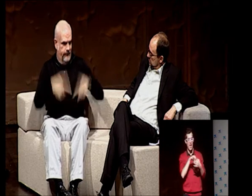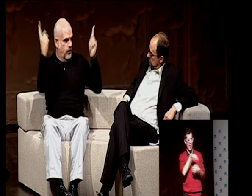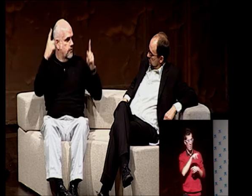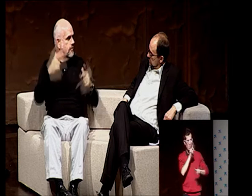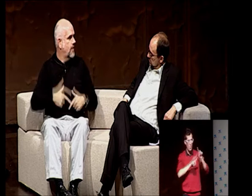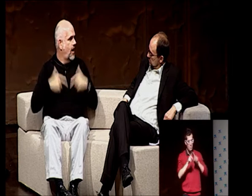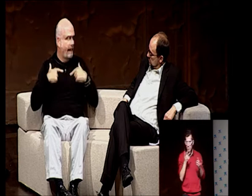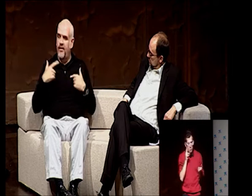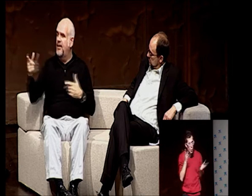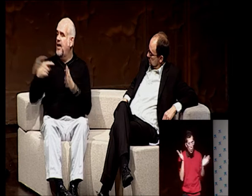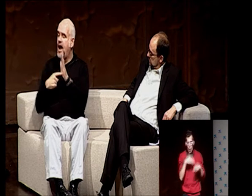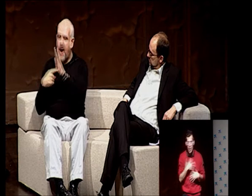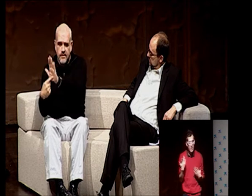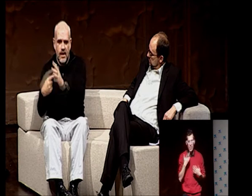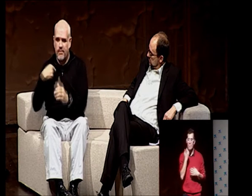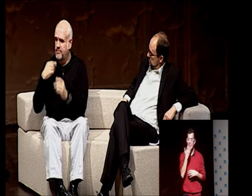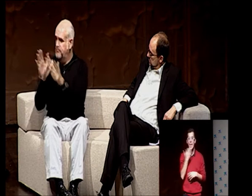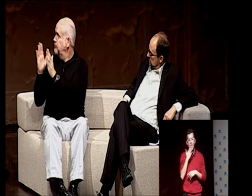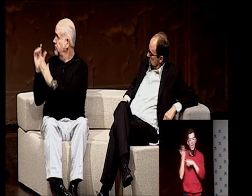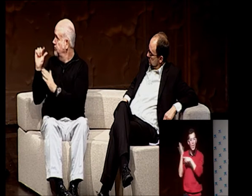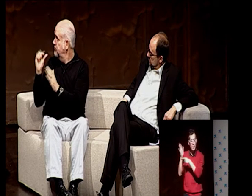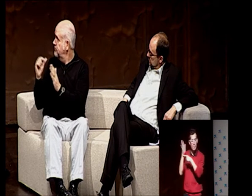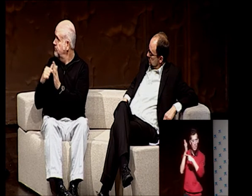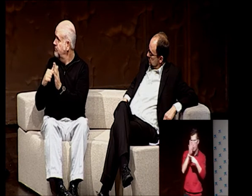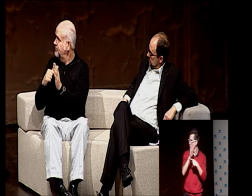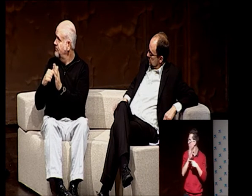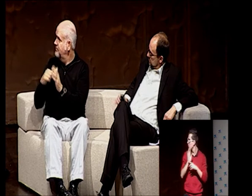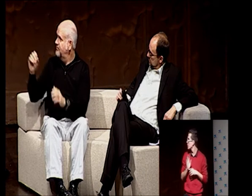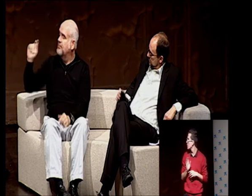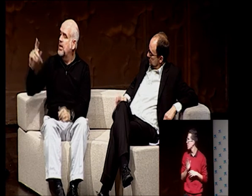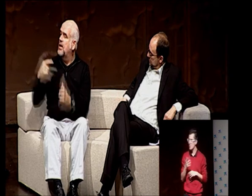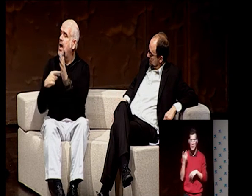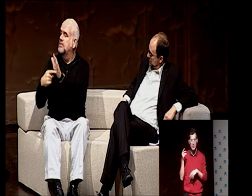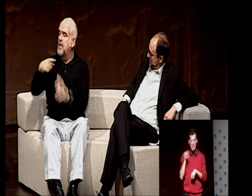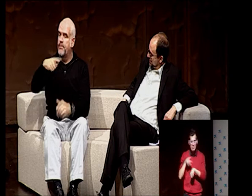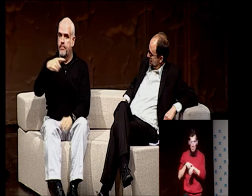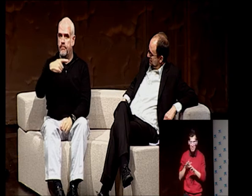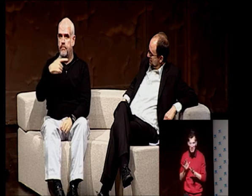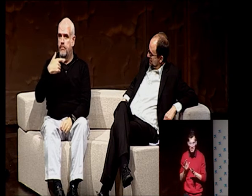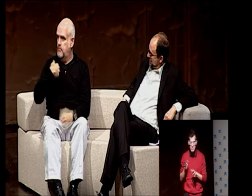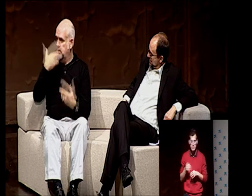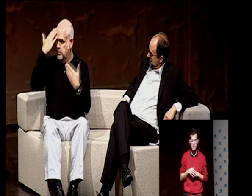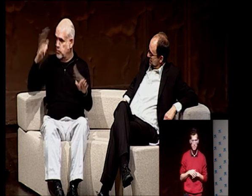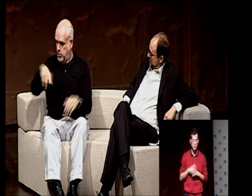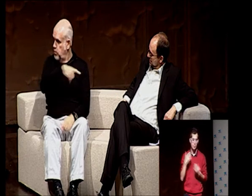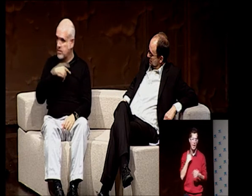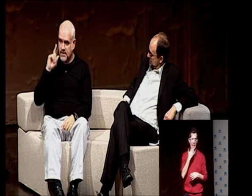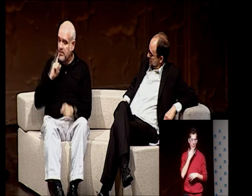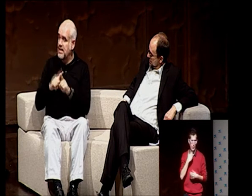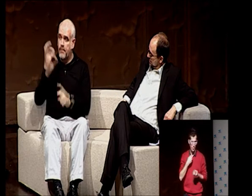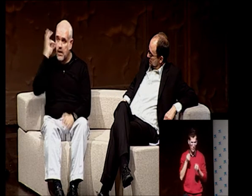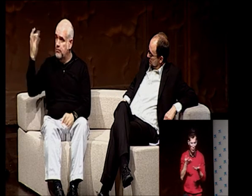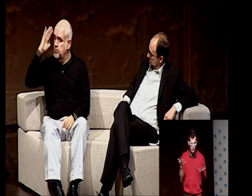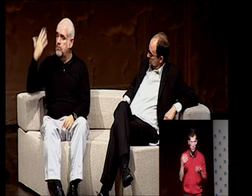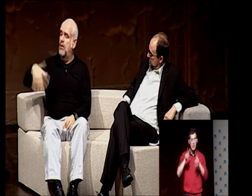mundo Entonces no estaría sería interesante que toda esta información se pudiera eh